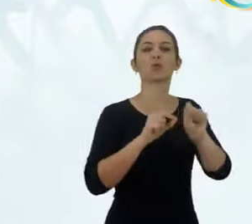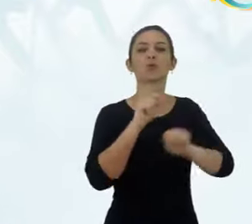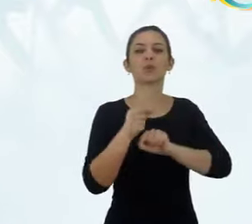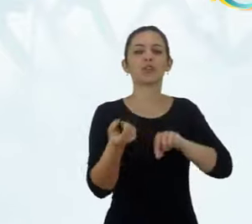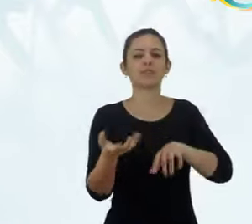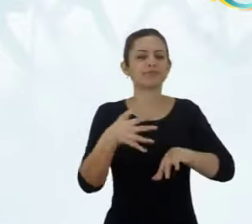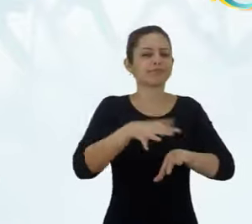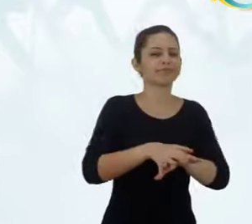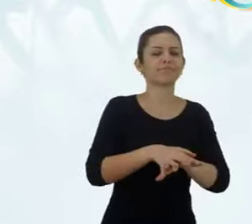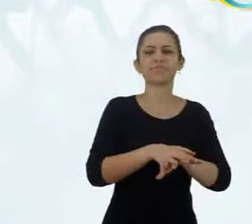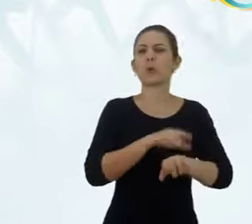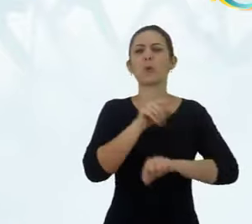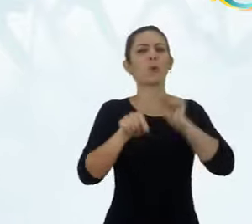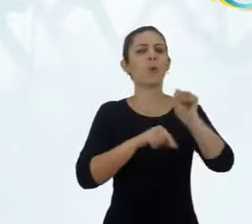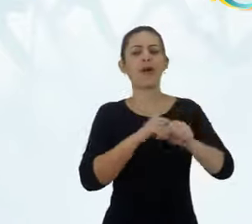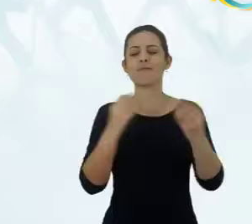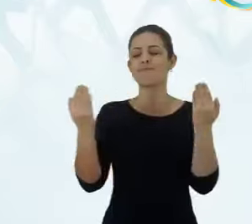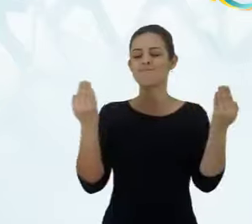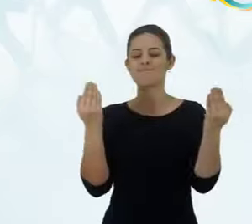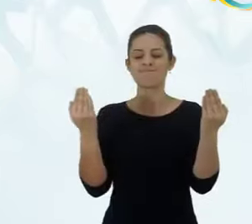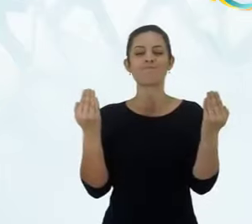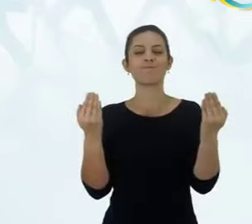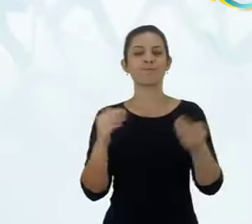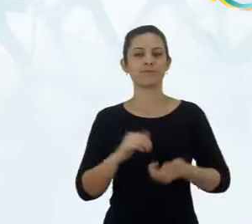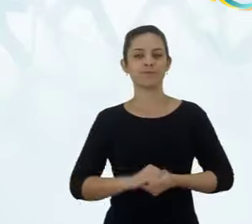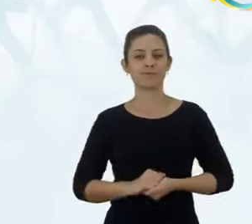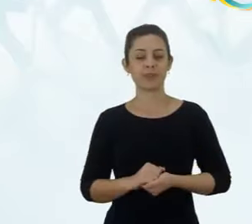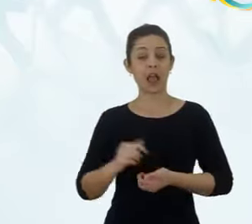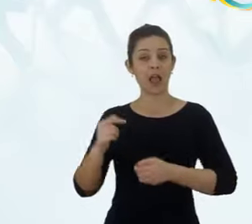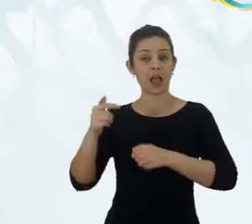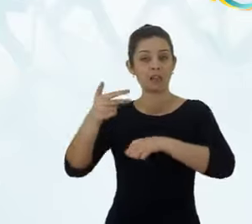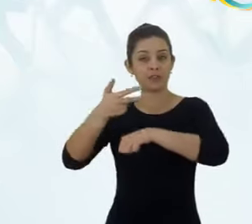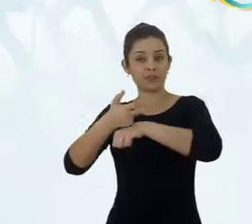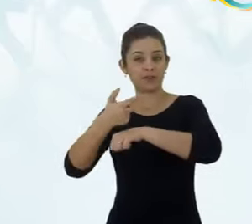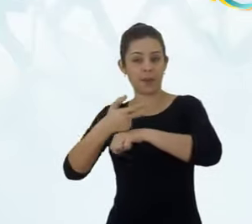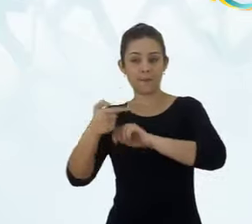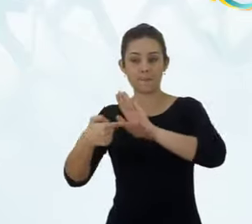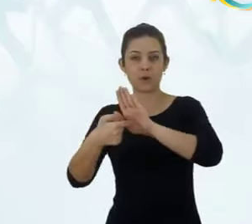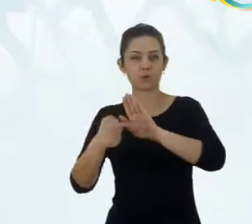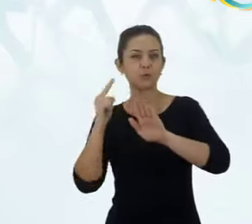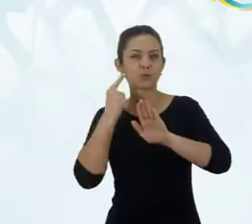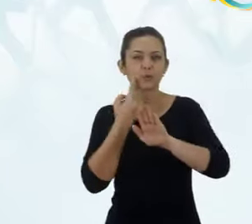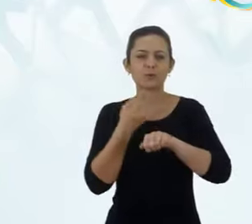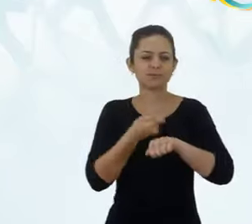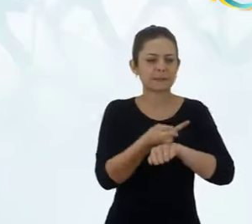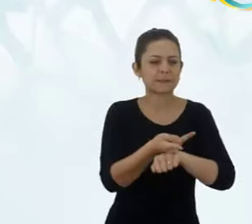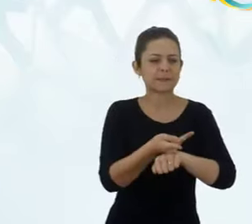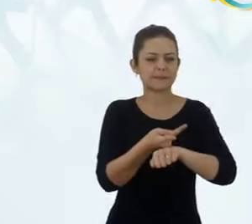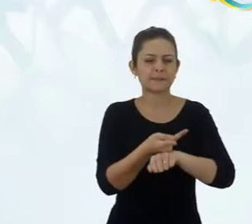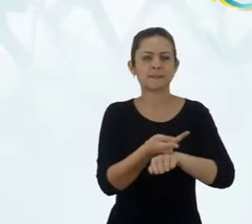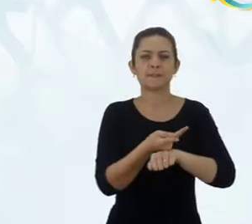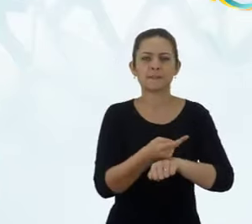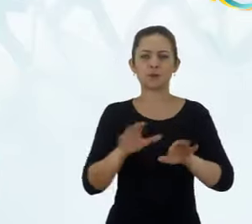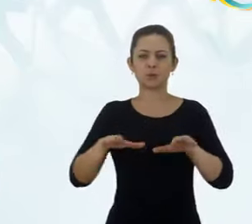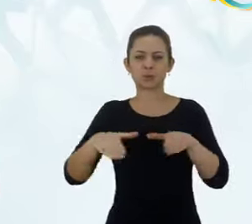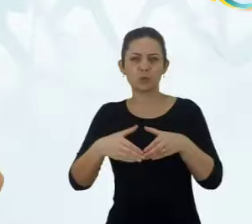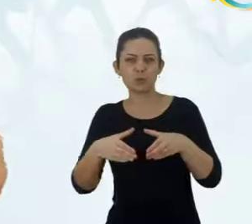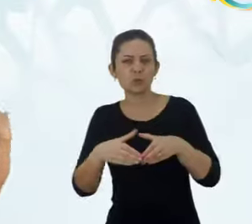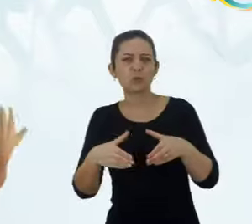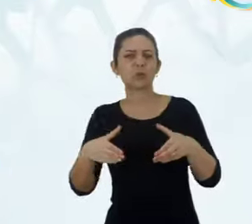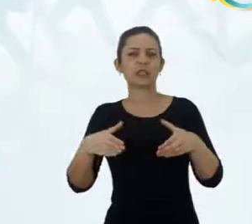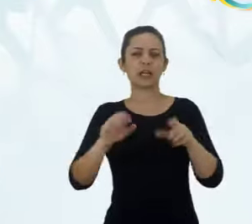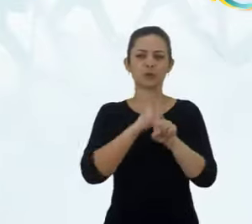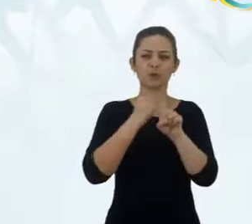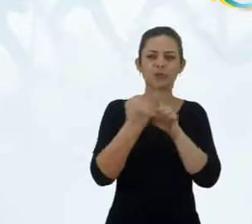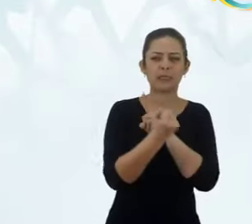que seria essa inclusão ideal dentro da sala de aula? Esse vídeo, ele mostra o que os surdos tanto buscam dentro da sua